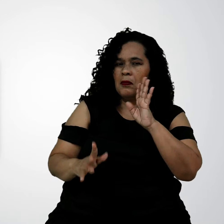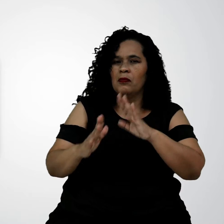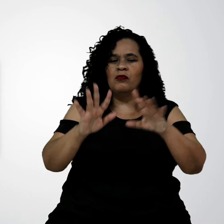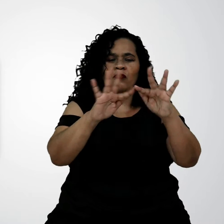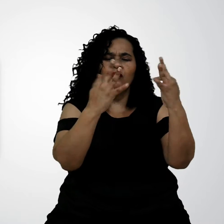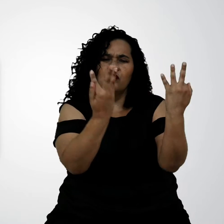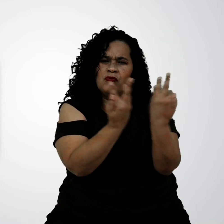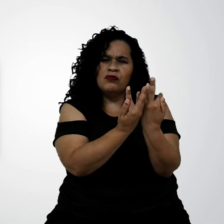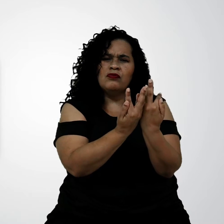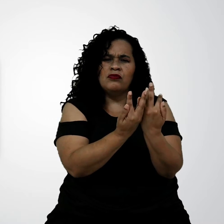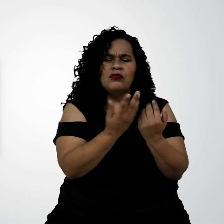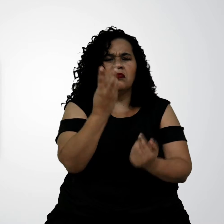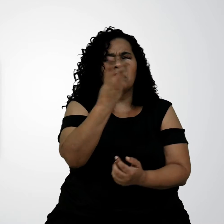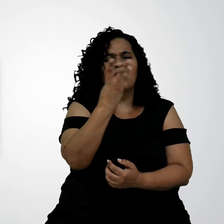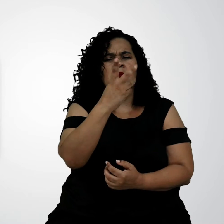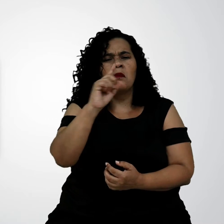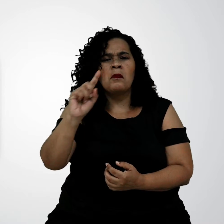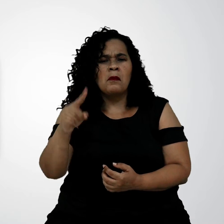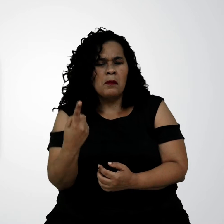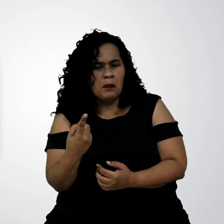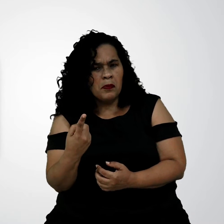mil, agora tem um orçamento de